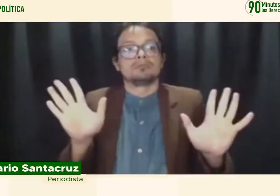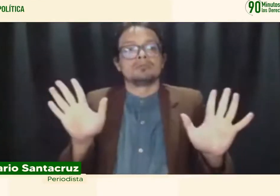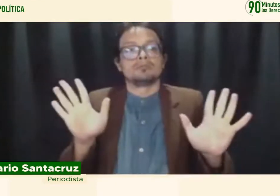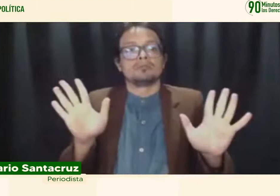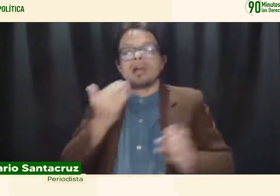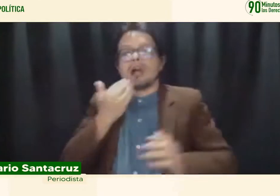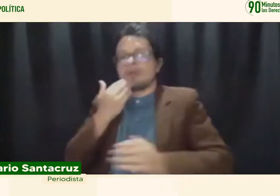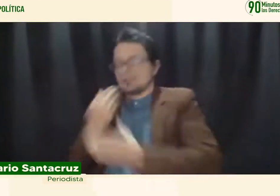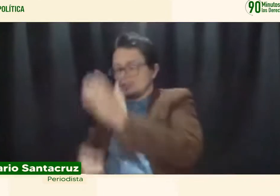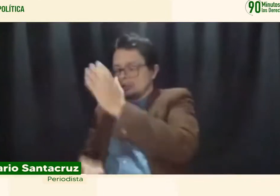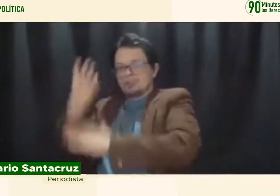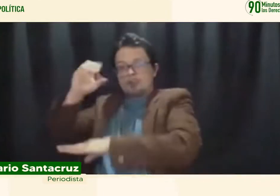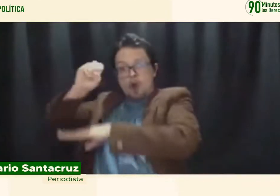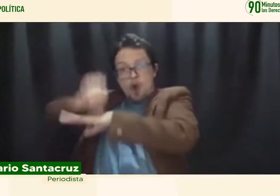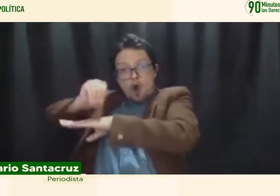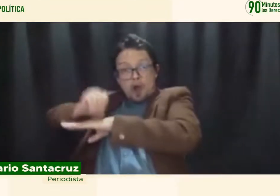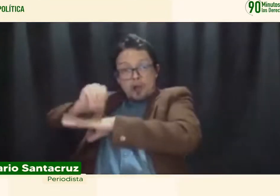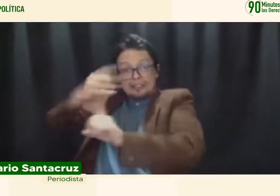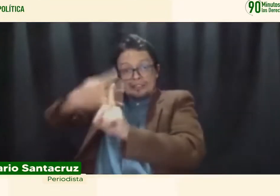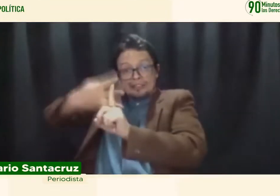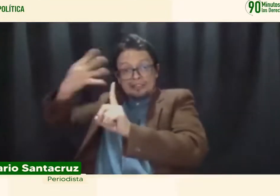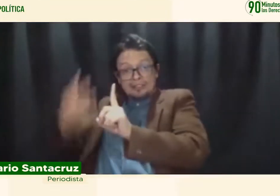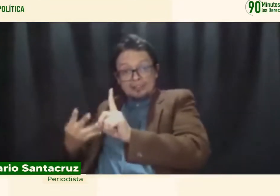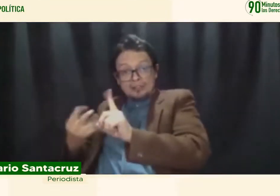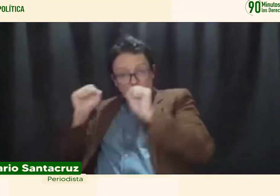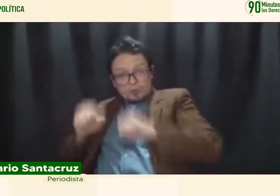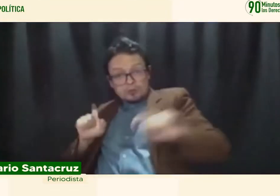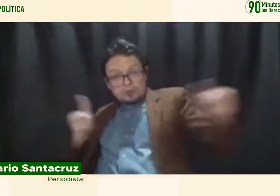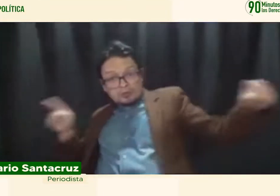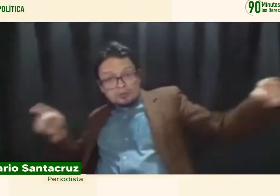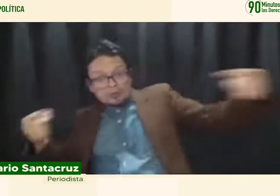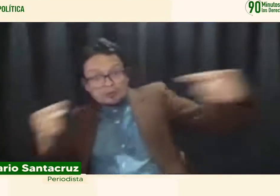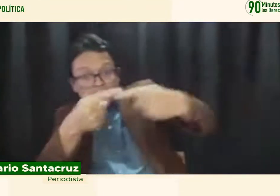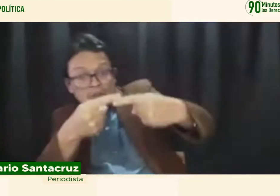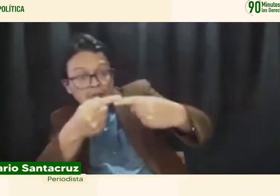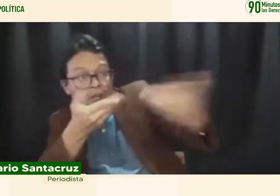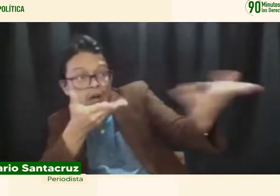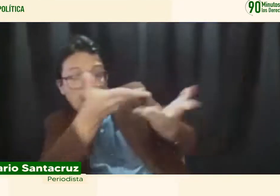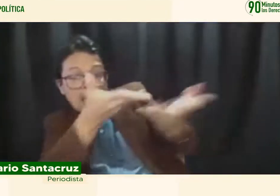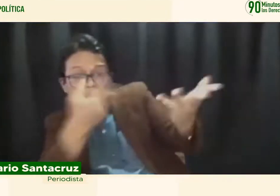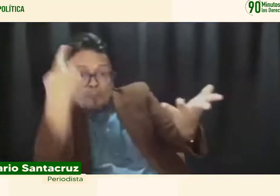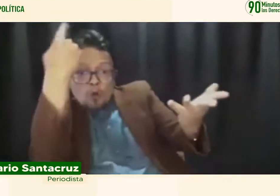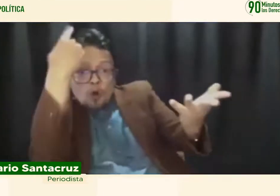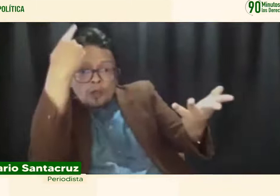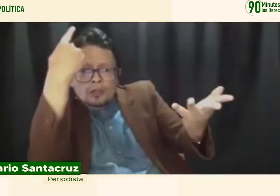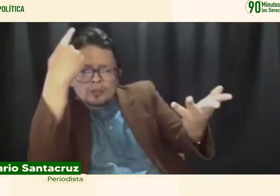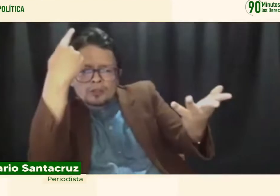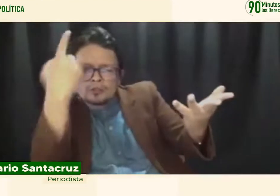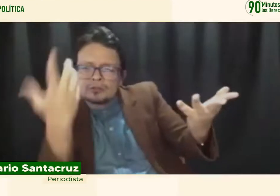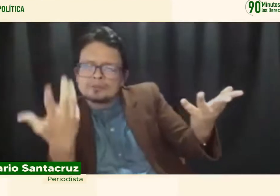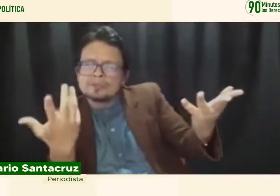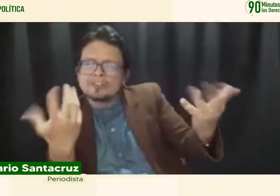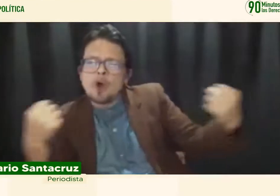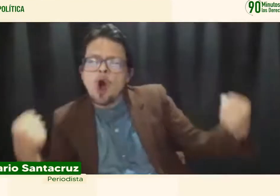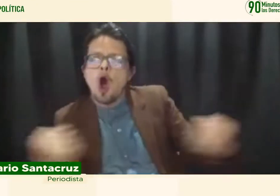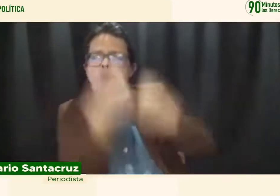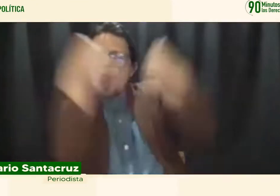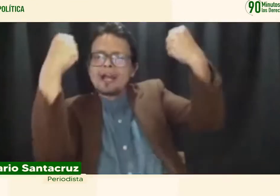muy probable que un partido conservador diga aquí está prohibida la comunidad lgtb civil entonces en este contexto pues lo que debería uno